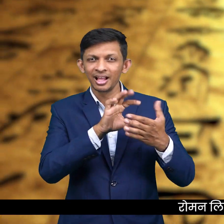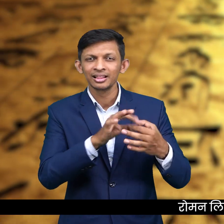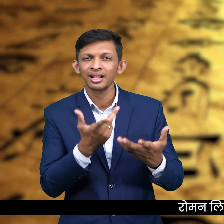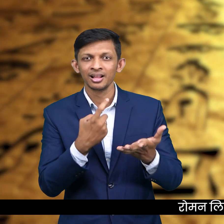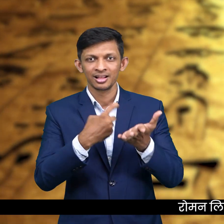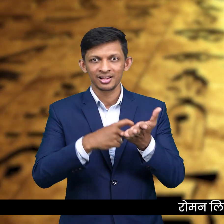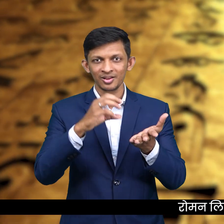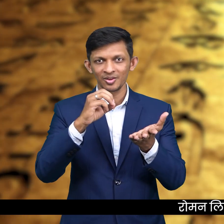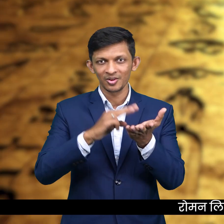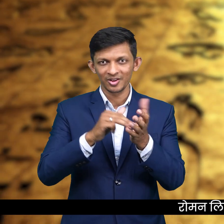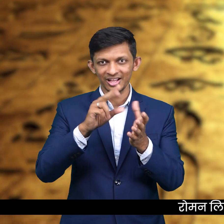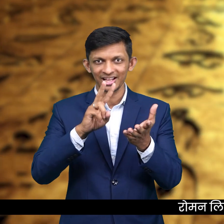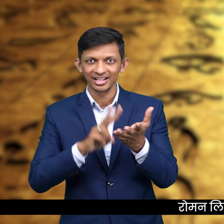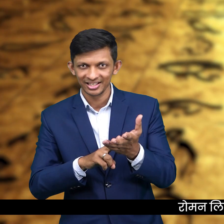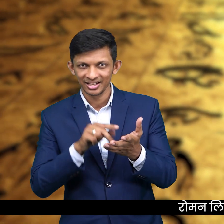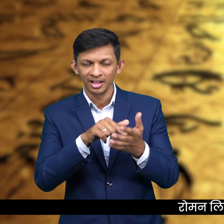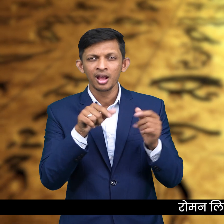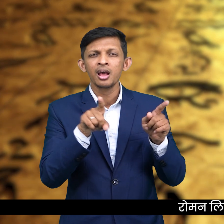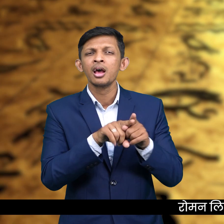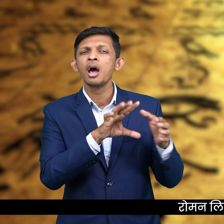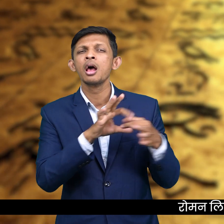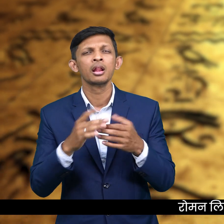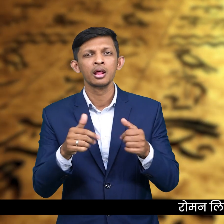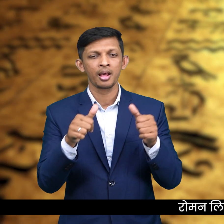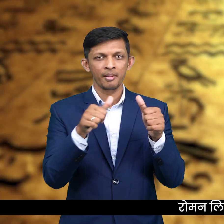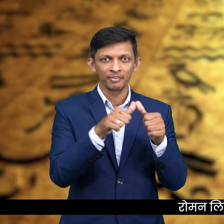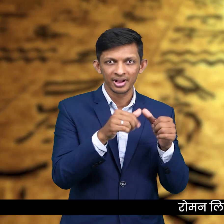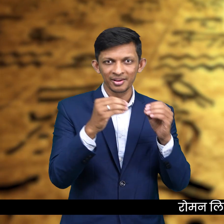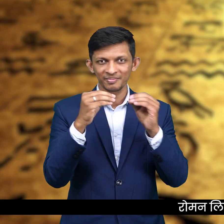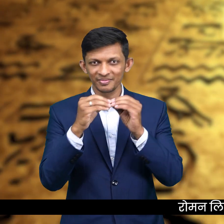की रोमन लिपी ABCDEF,